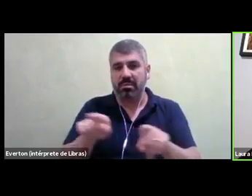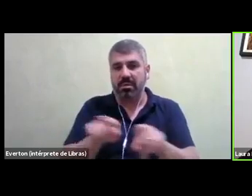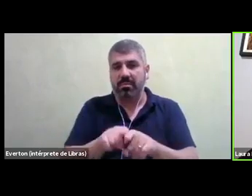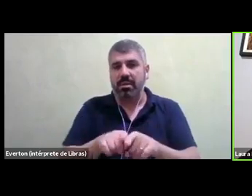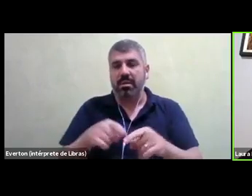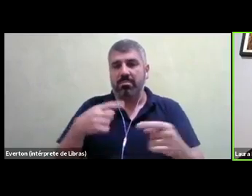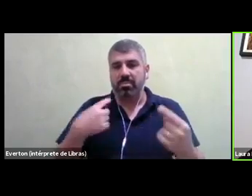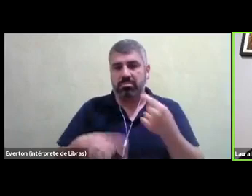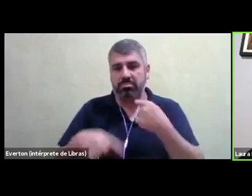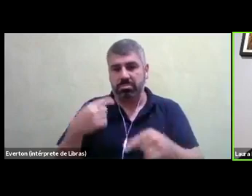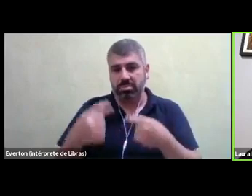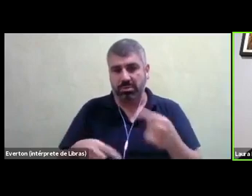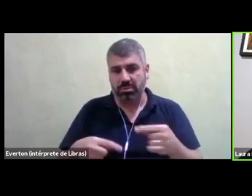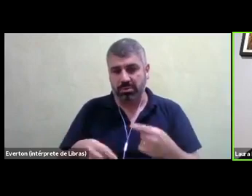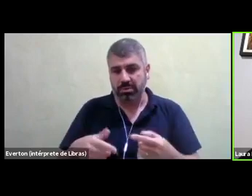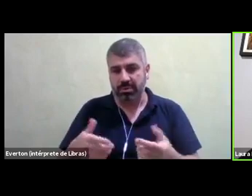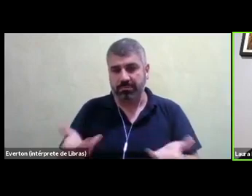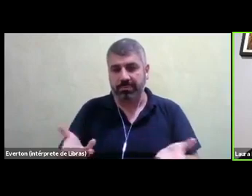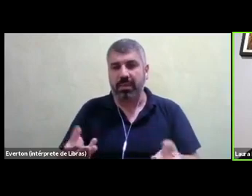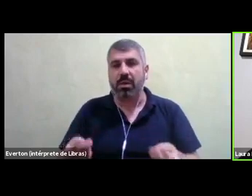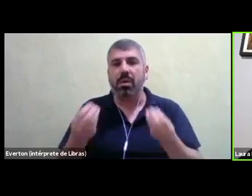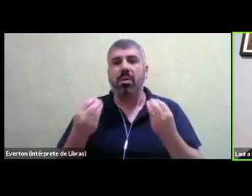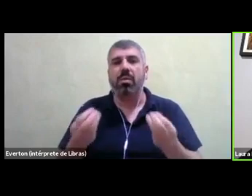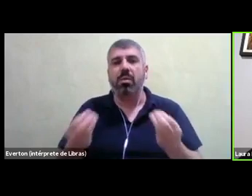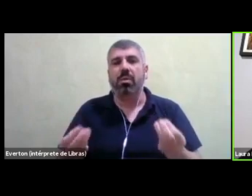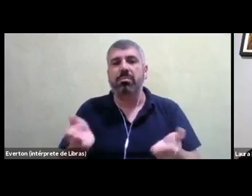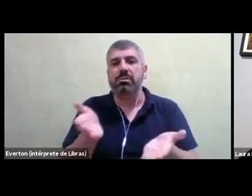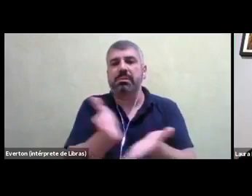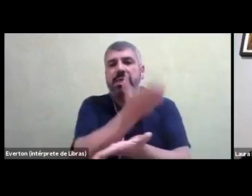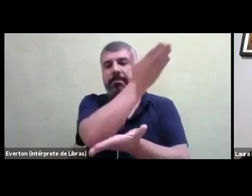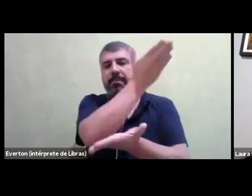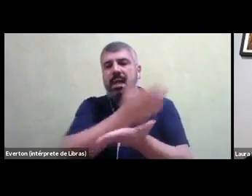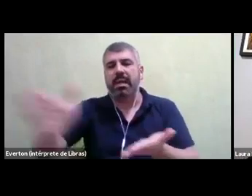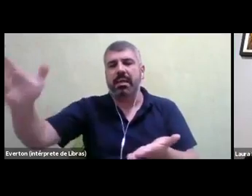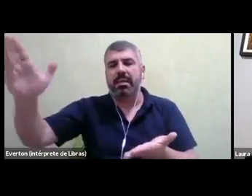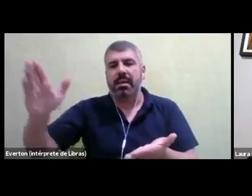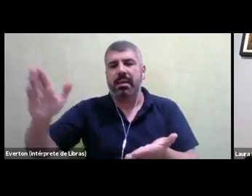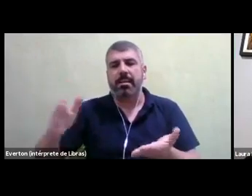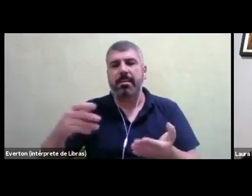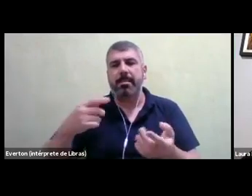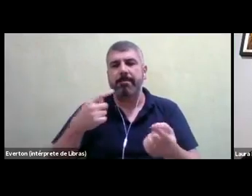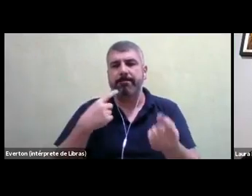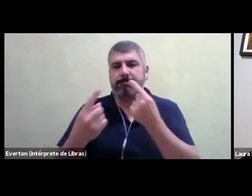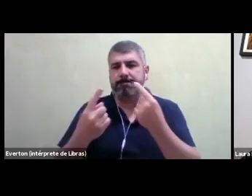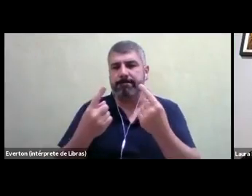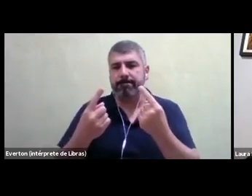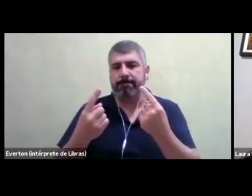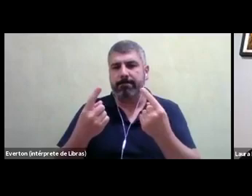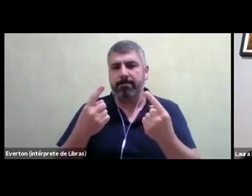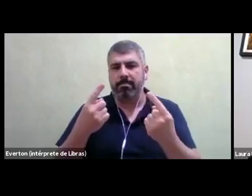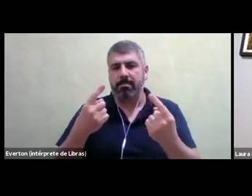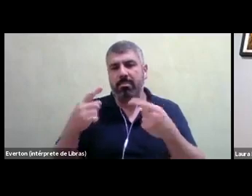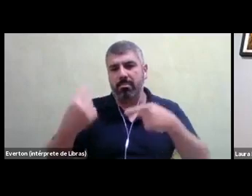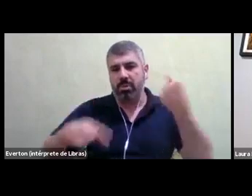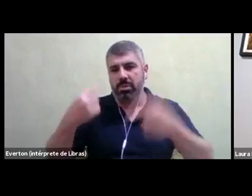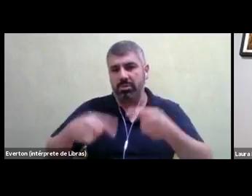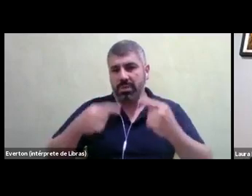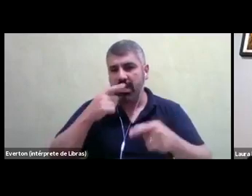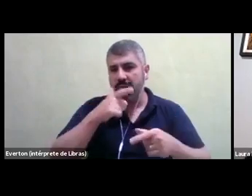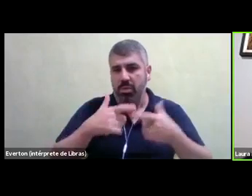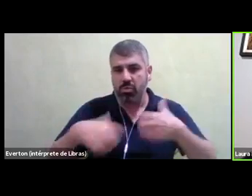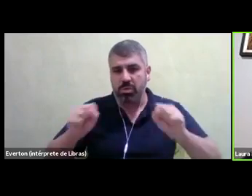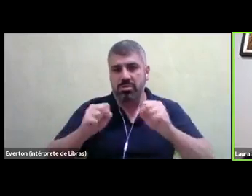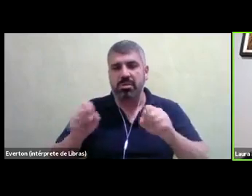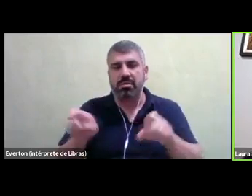políticas, né, e como separar, né, as políticas linguísticas nesse contexto das políticas